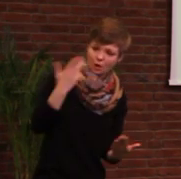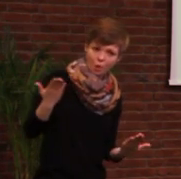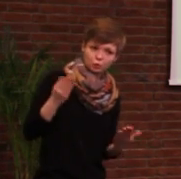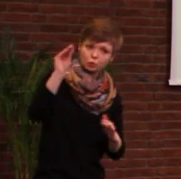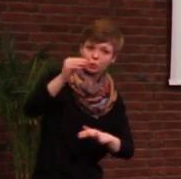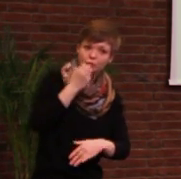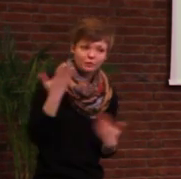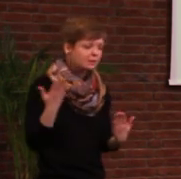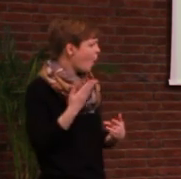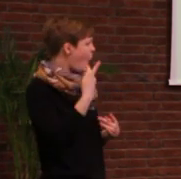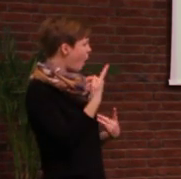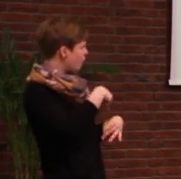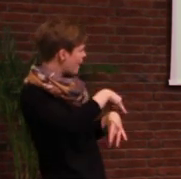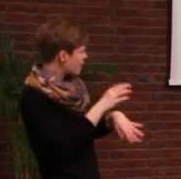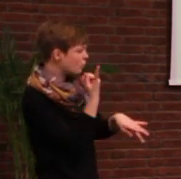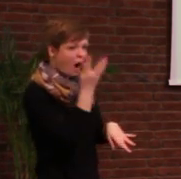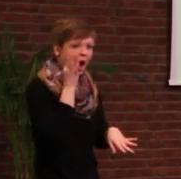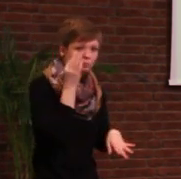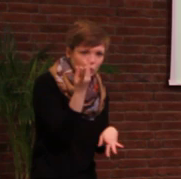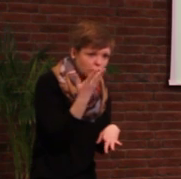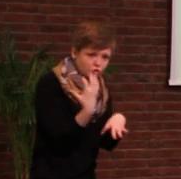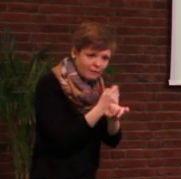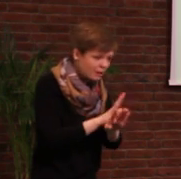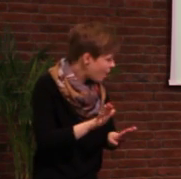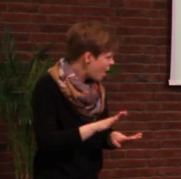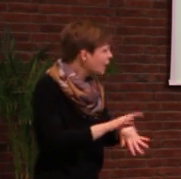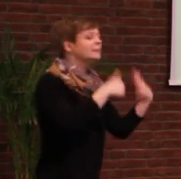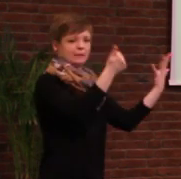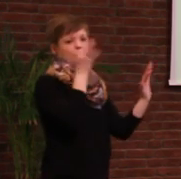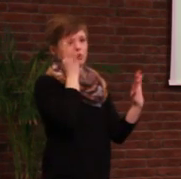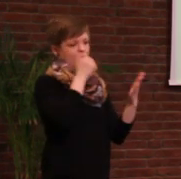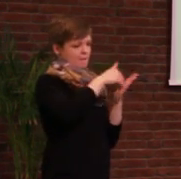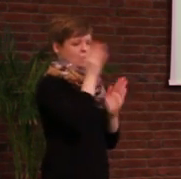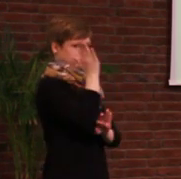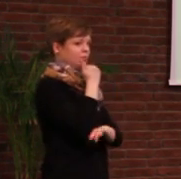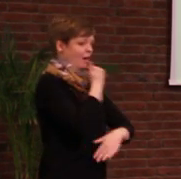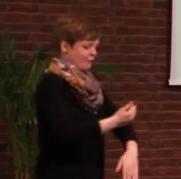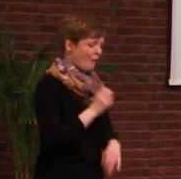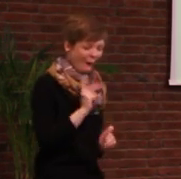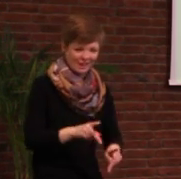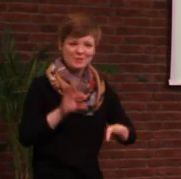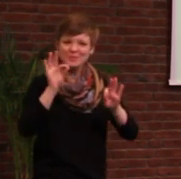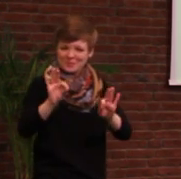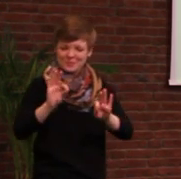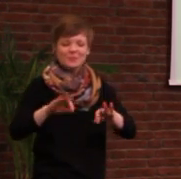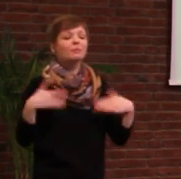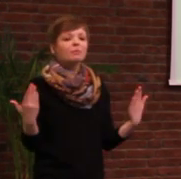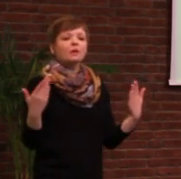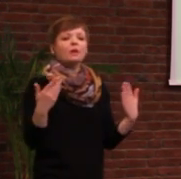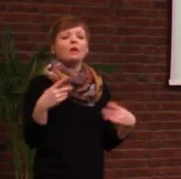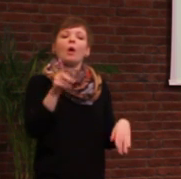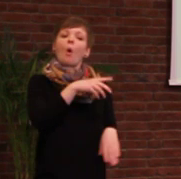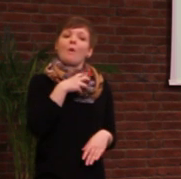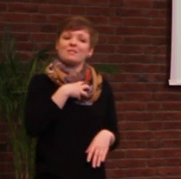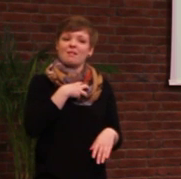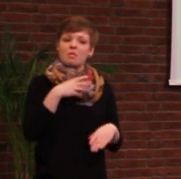Oh, mit einer Minute komme ich nicht an. Komme ich nicht raus. Du hast sechs. Danke. Und der Senat wird